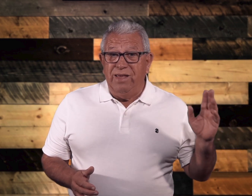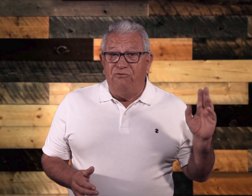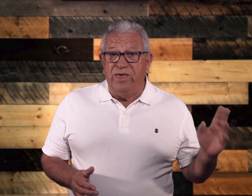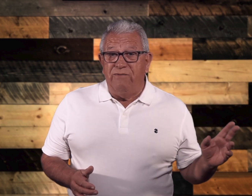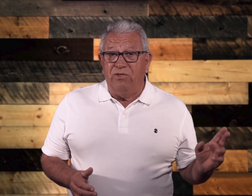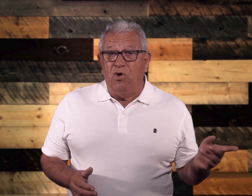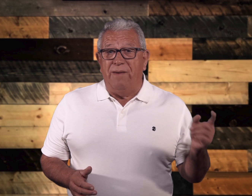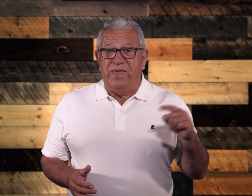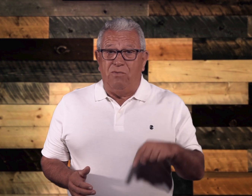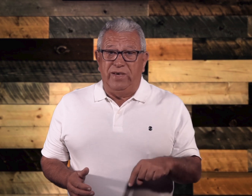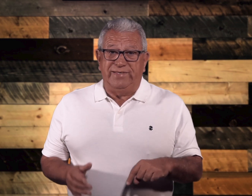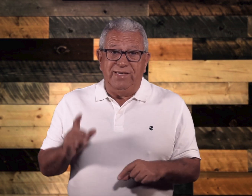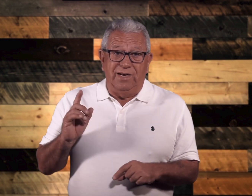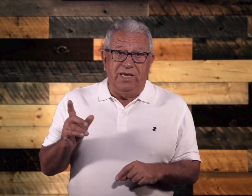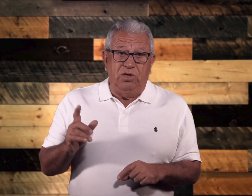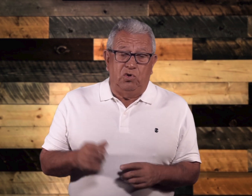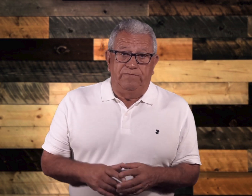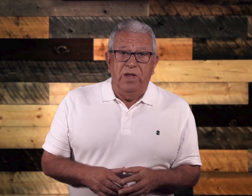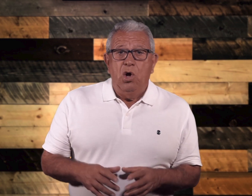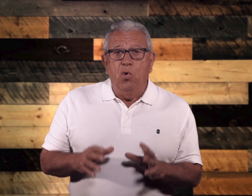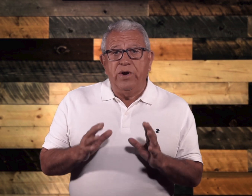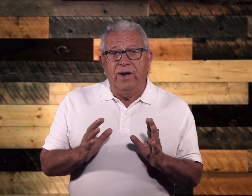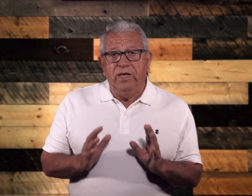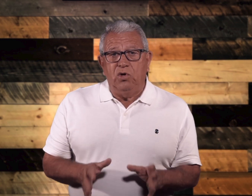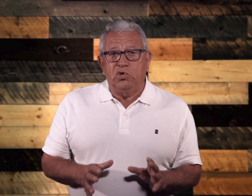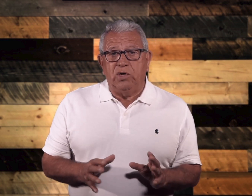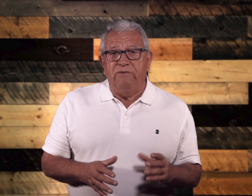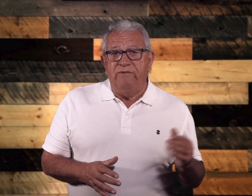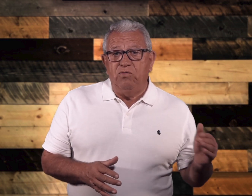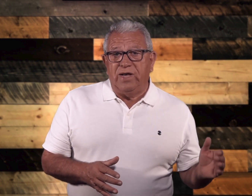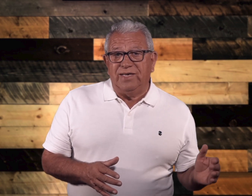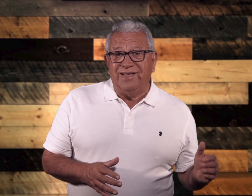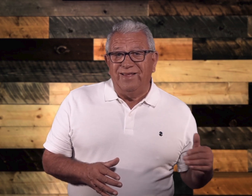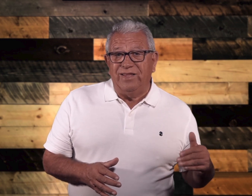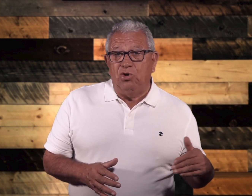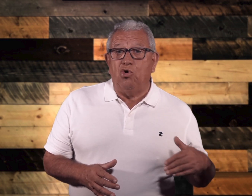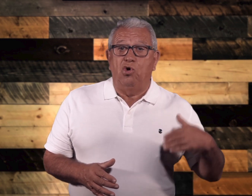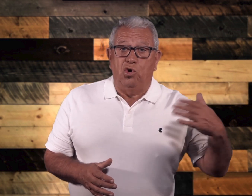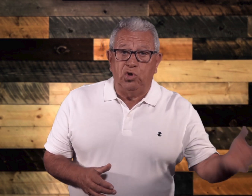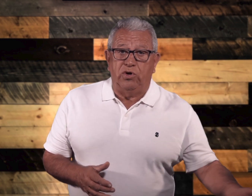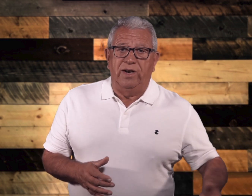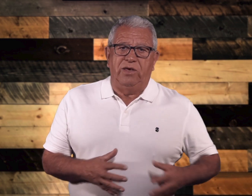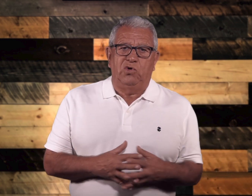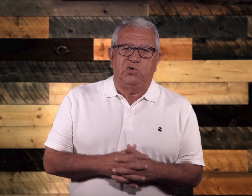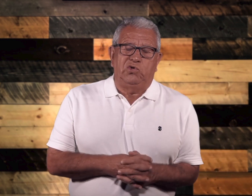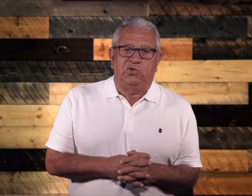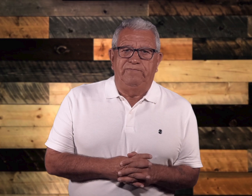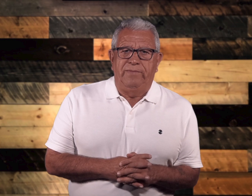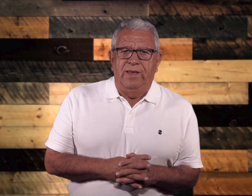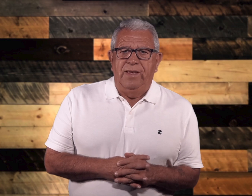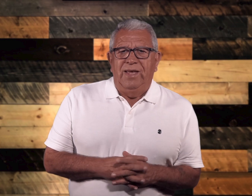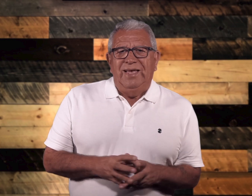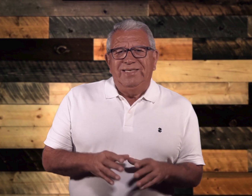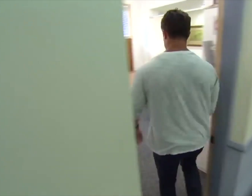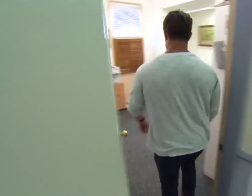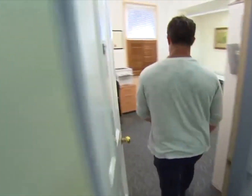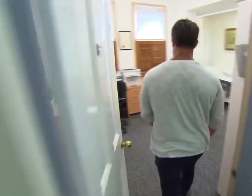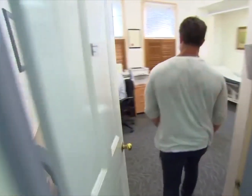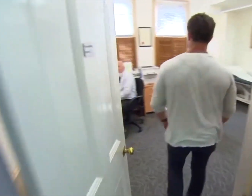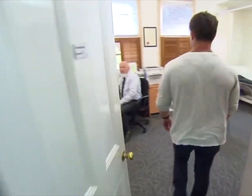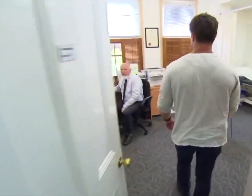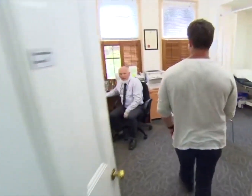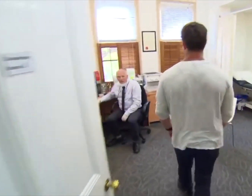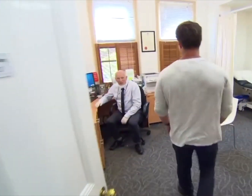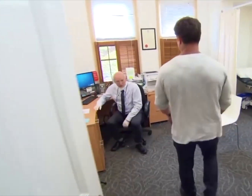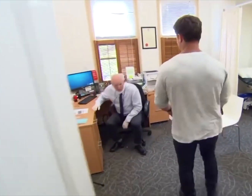y fue llevado a mayagüez y el quinto un religioso que vive en una casa de retiro con otros religiosos se les